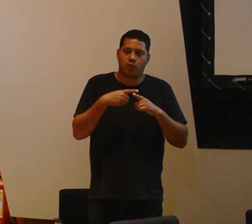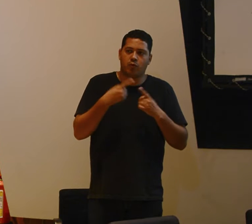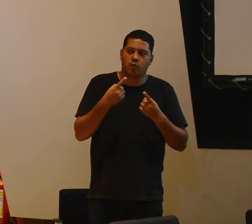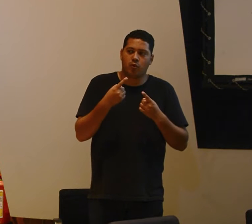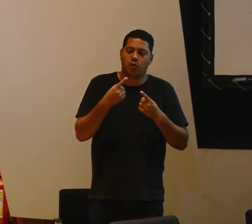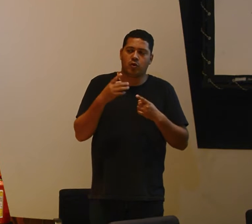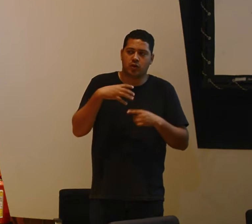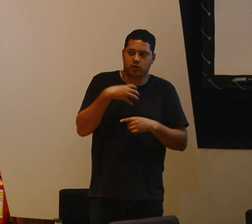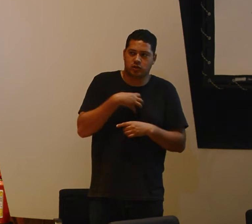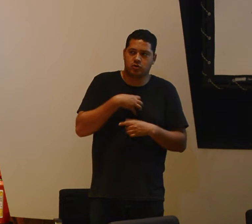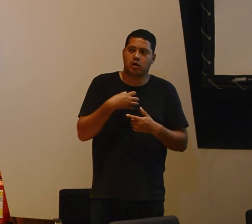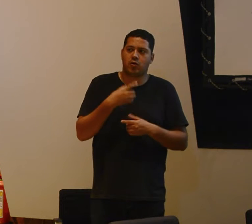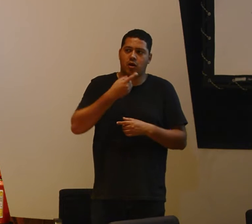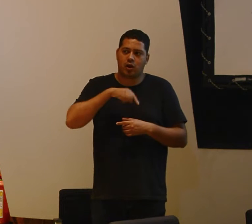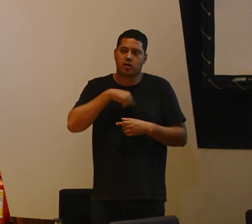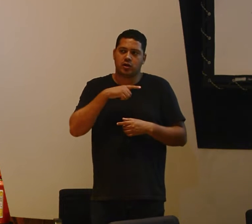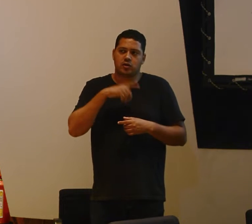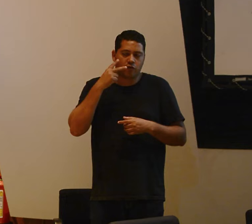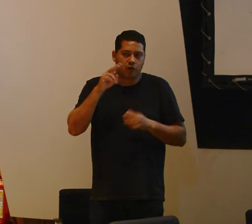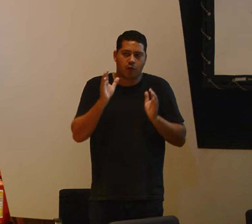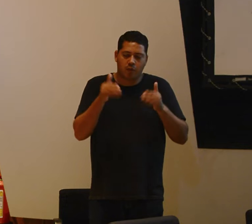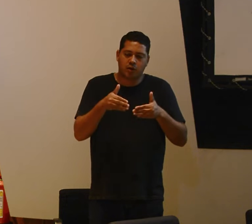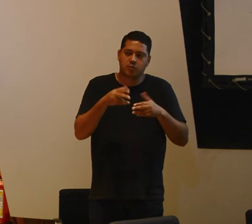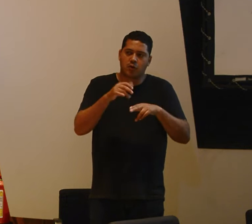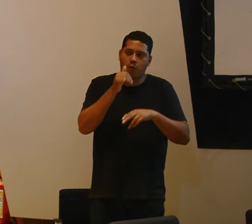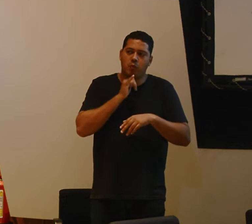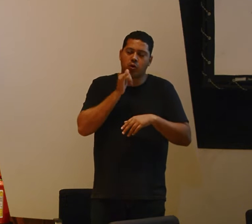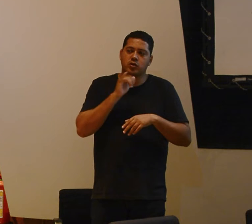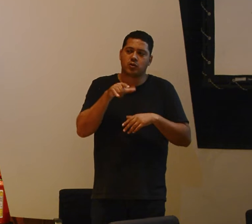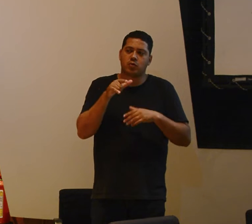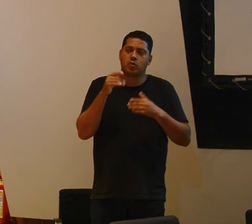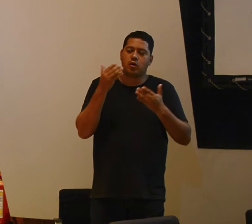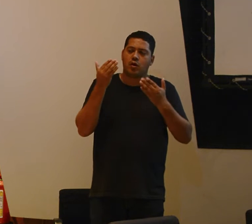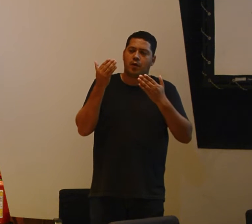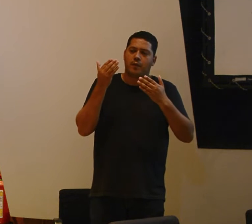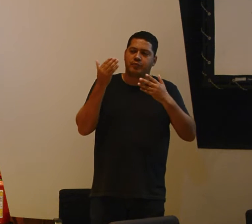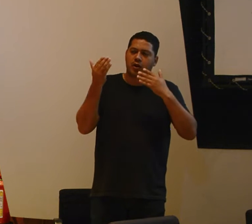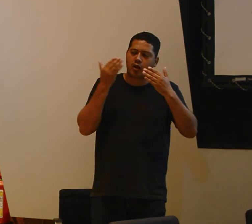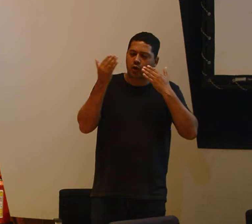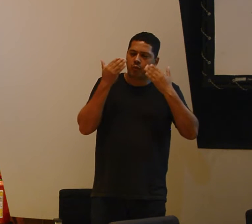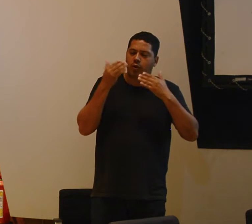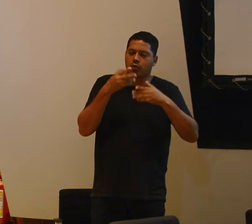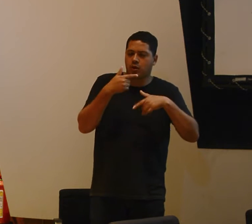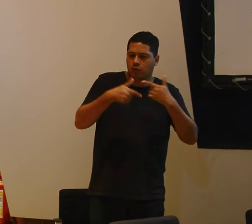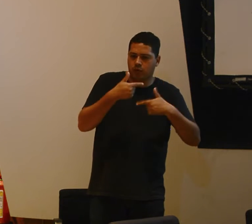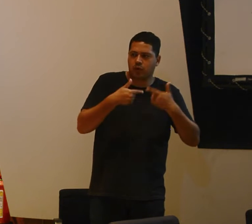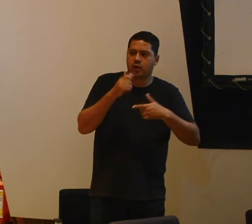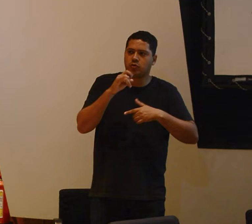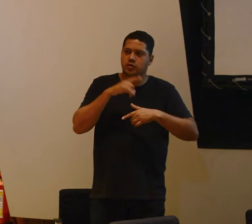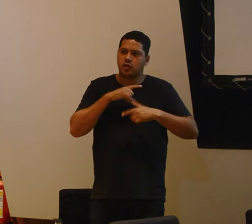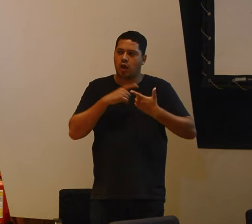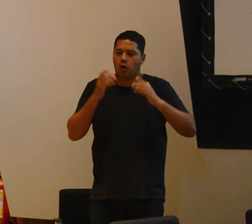questões sensoriais, a gente vai ver uma participação, por exemplo, da terapeuta ocupacional. Em questões comportamentais, a gente corre para a